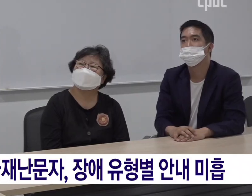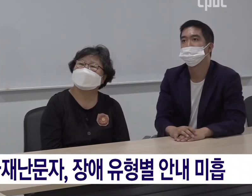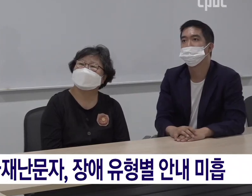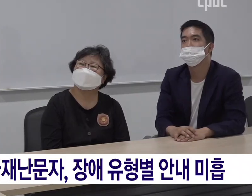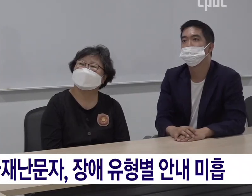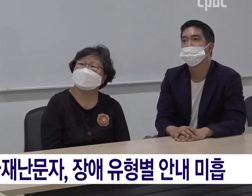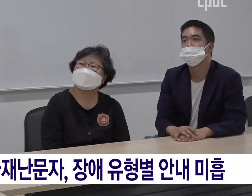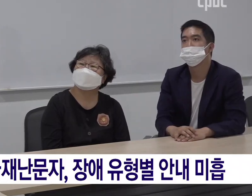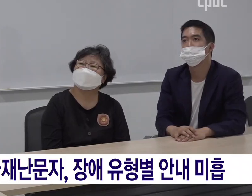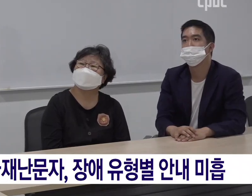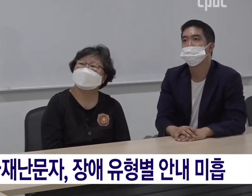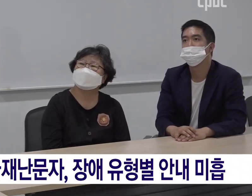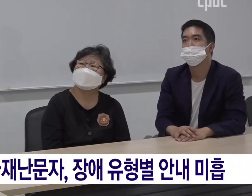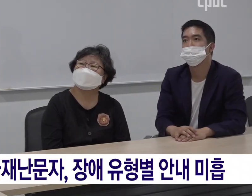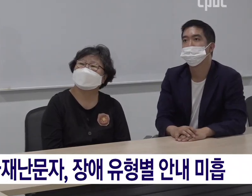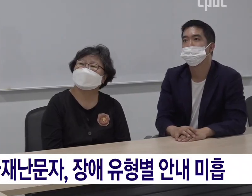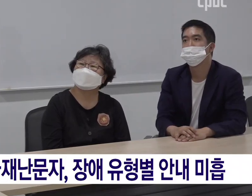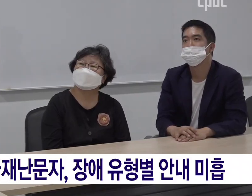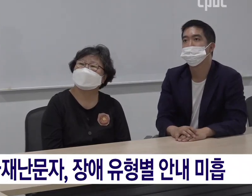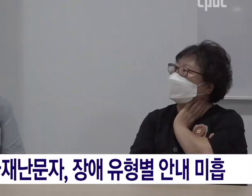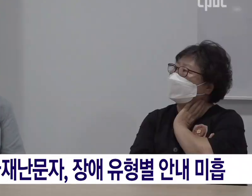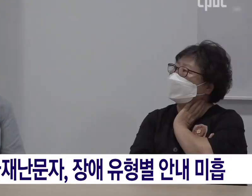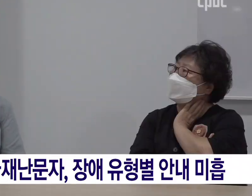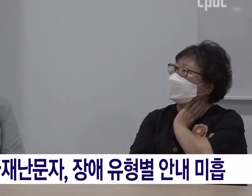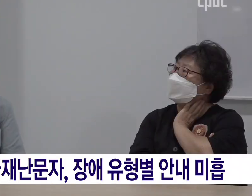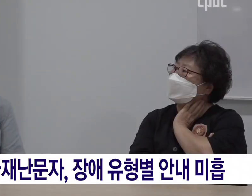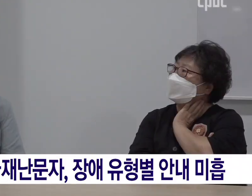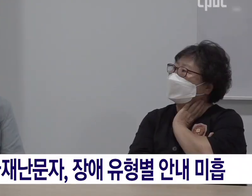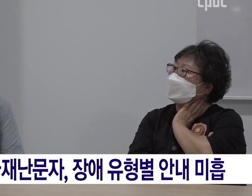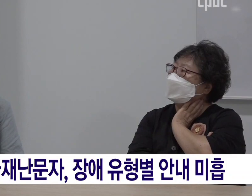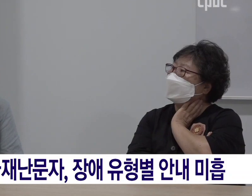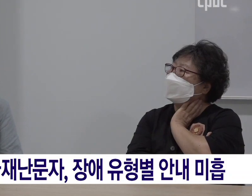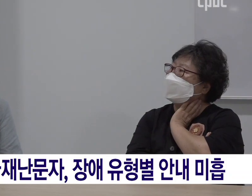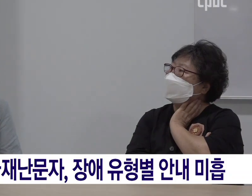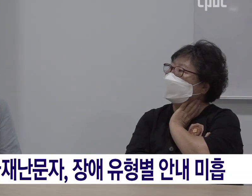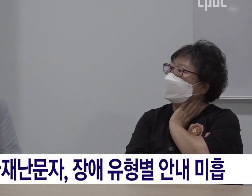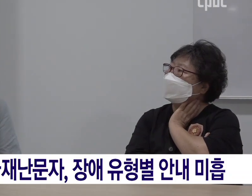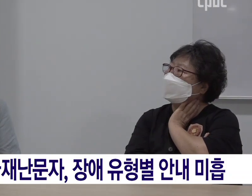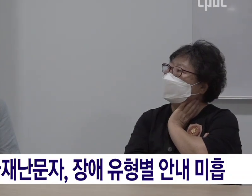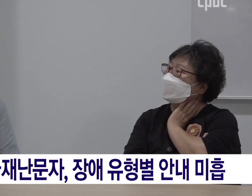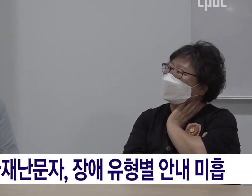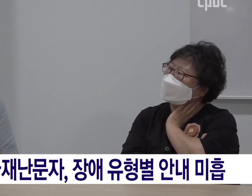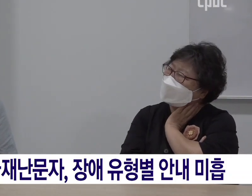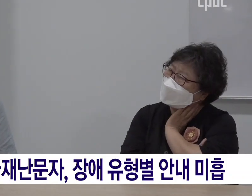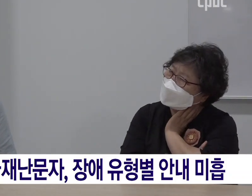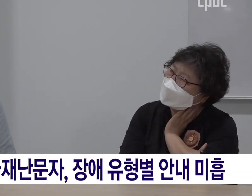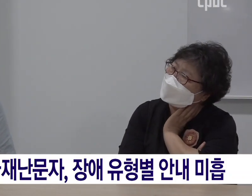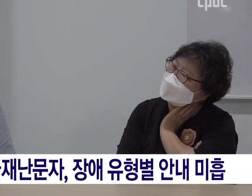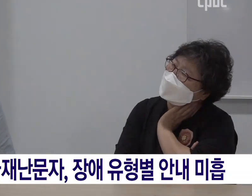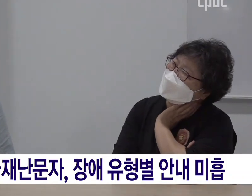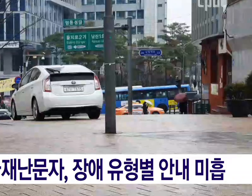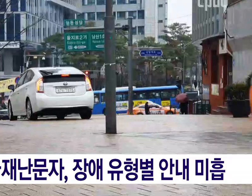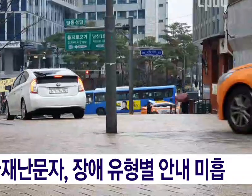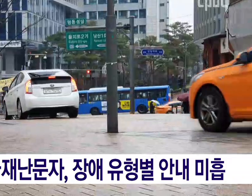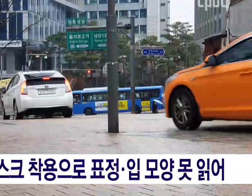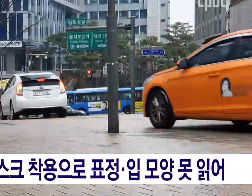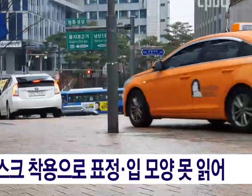장애 유형별 안내가 충분치 않아 긴급상황의 제때에 대응하기 어려운 실정입니다. 특히 마스크 착용이